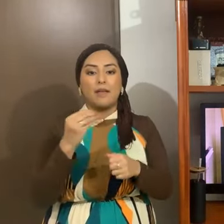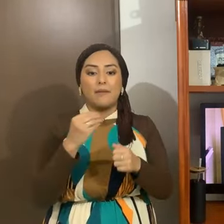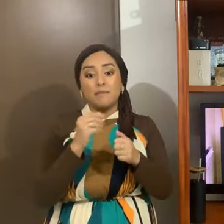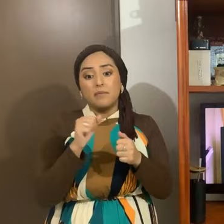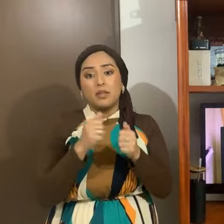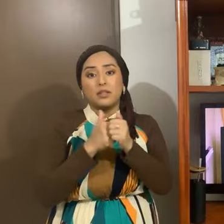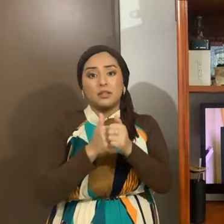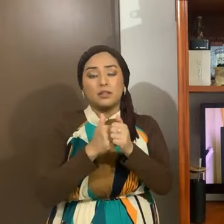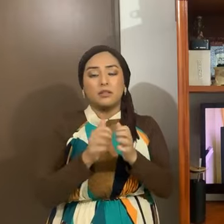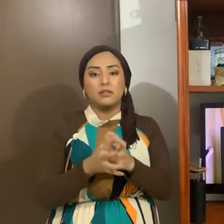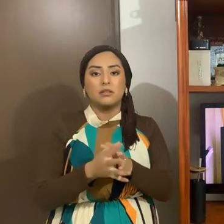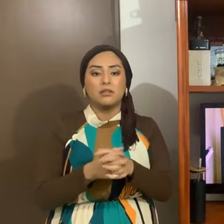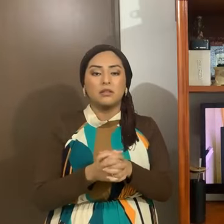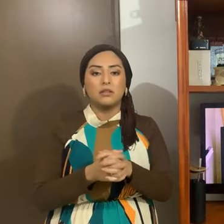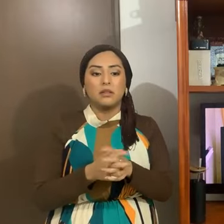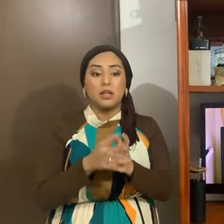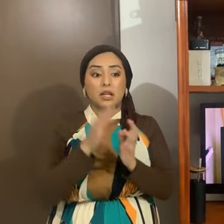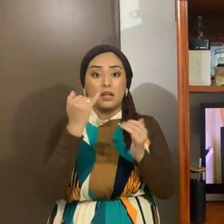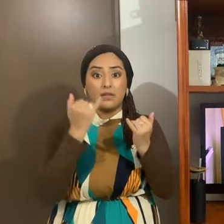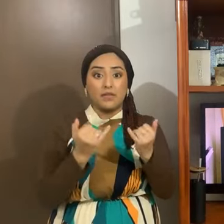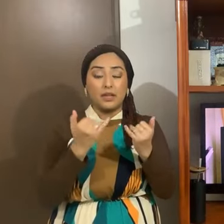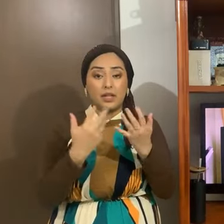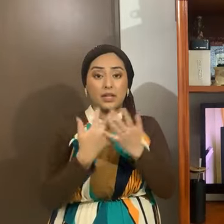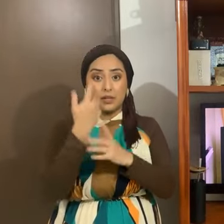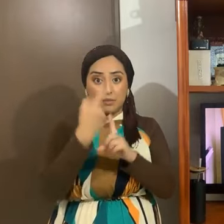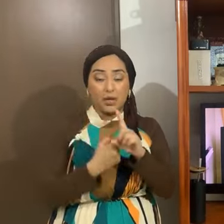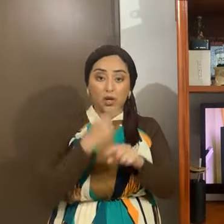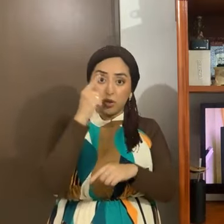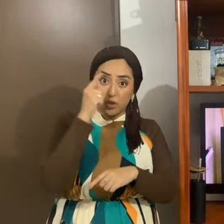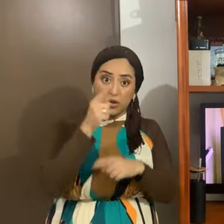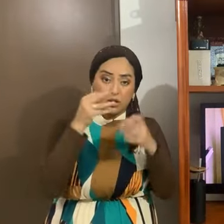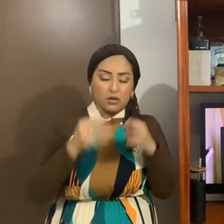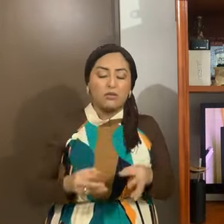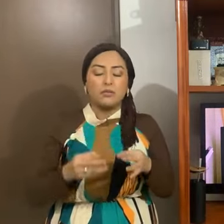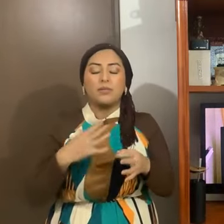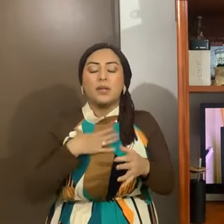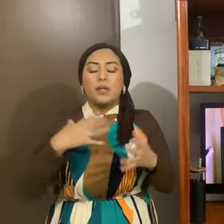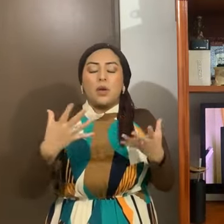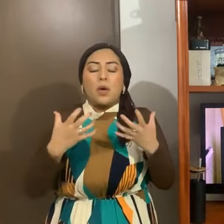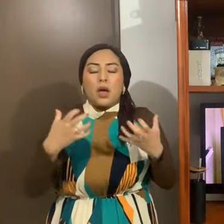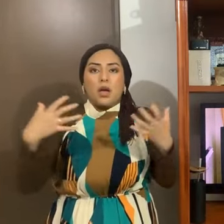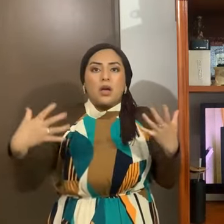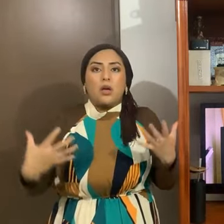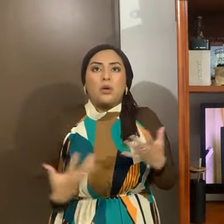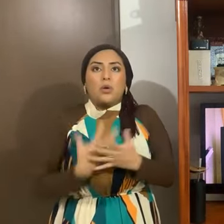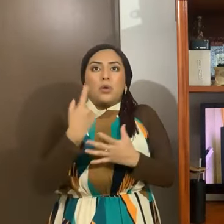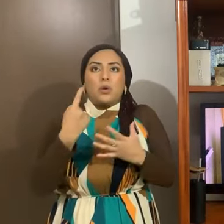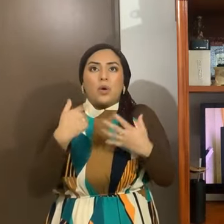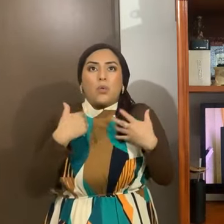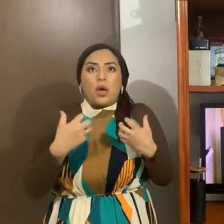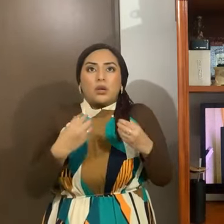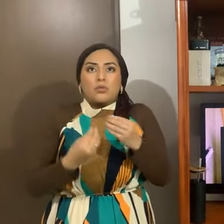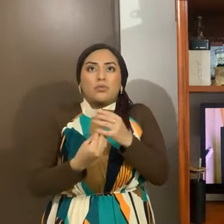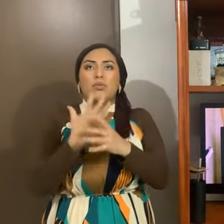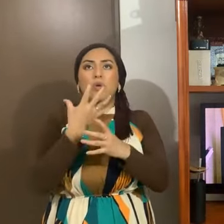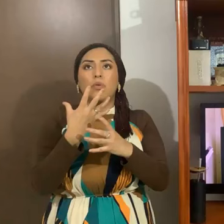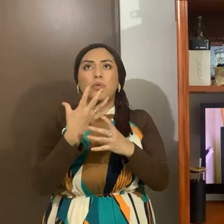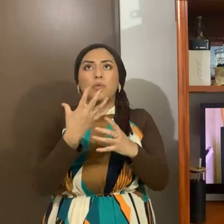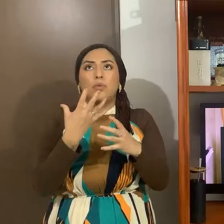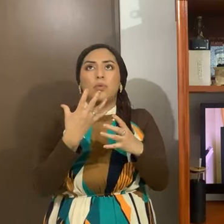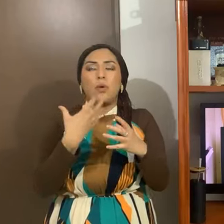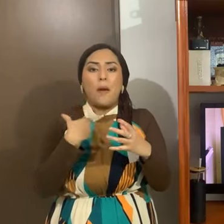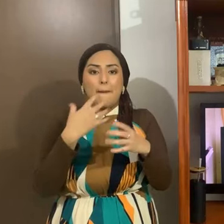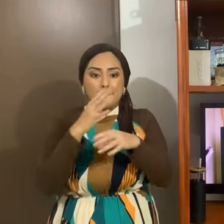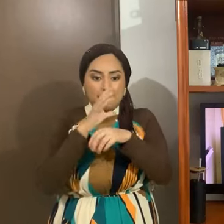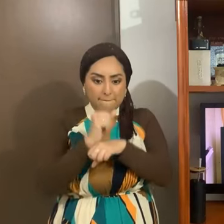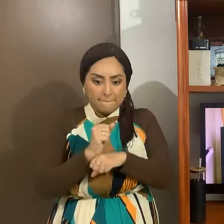disciplinados. Si tú vas a tomar en este Rosh Hodesh la decisión de renovarte, de crecer como creyente, de hacer